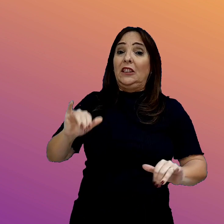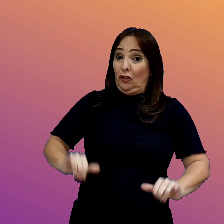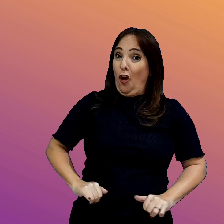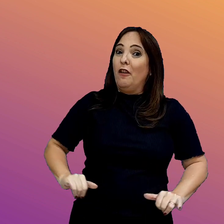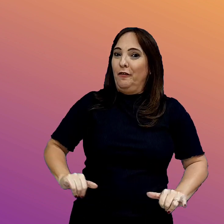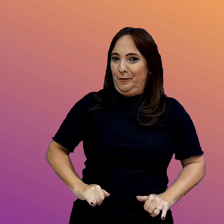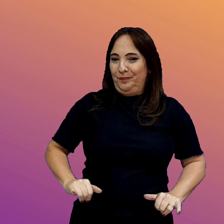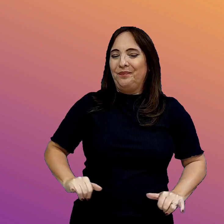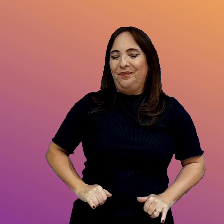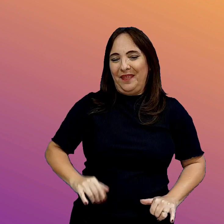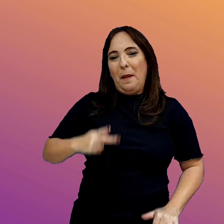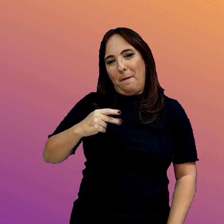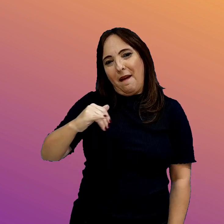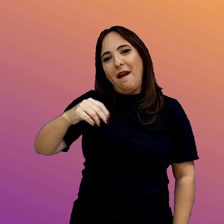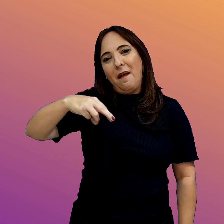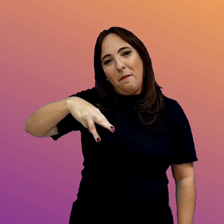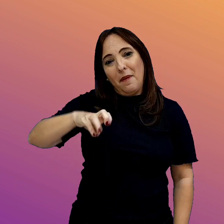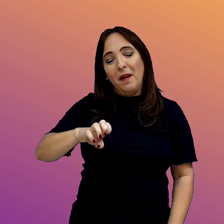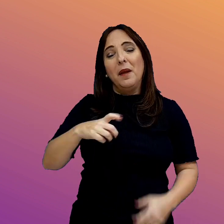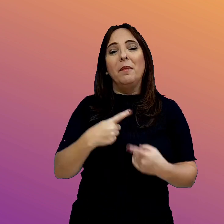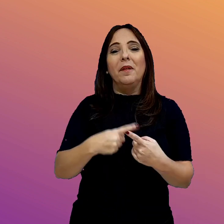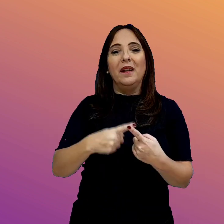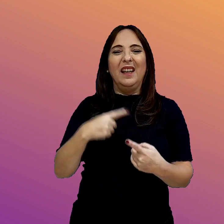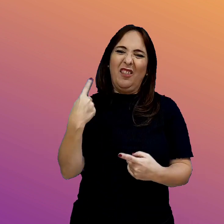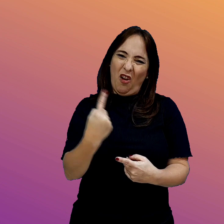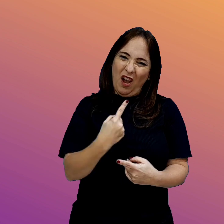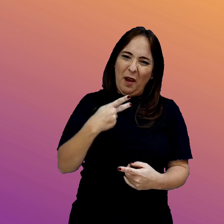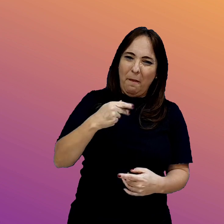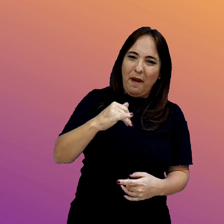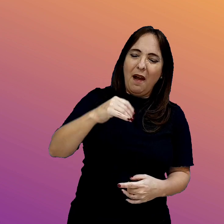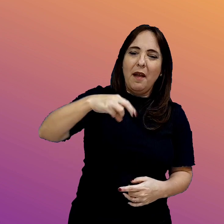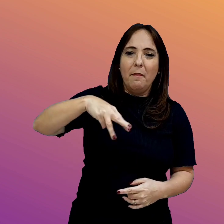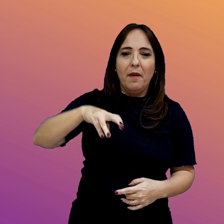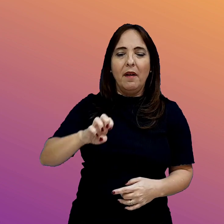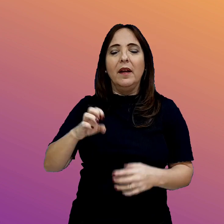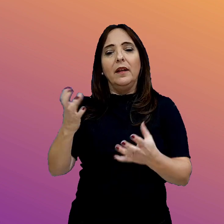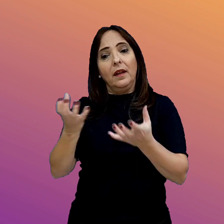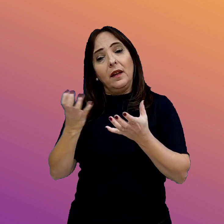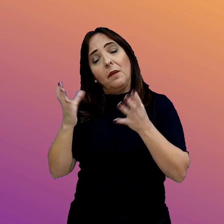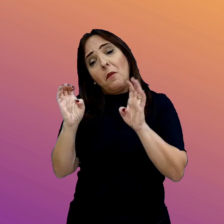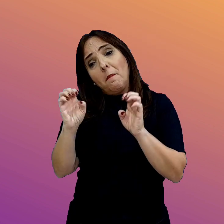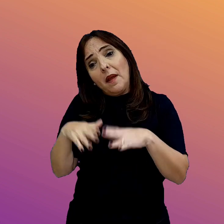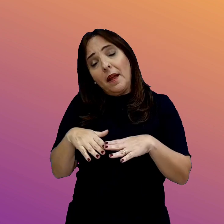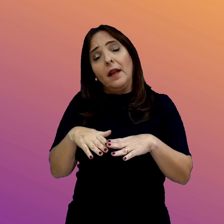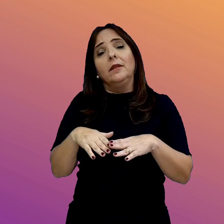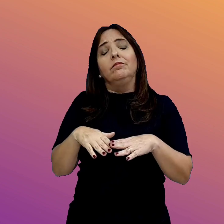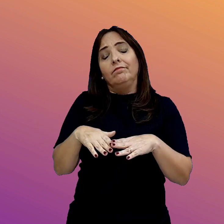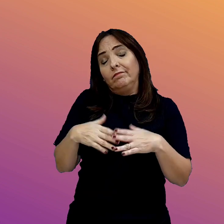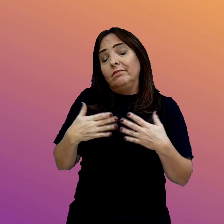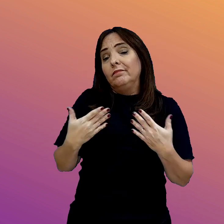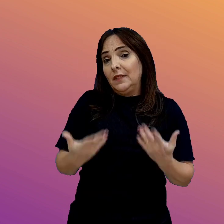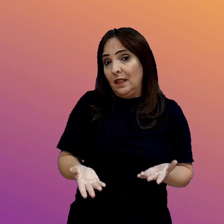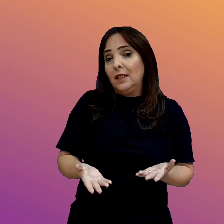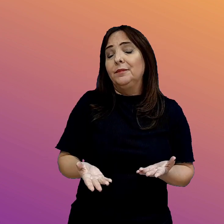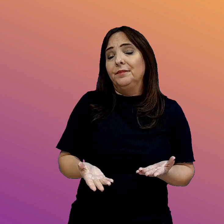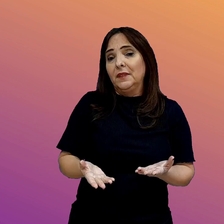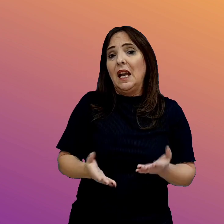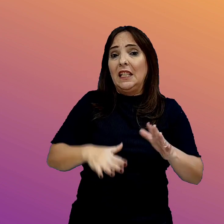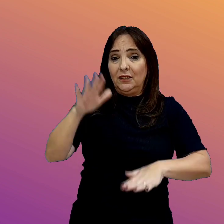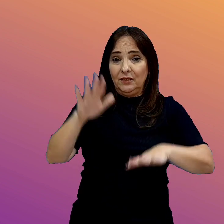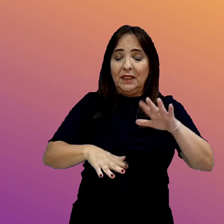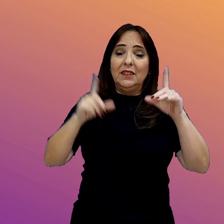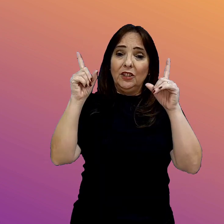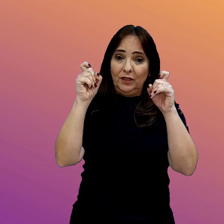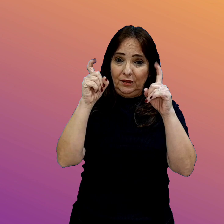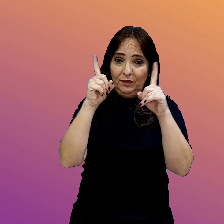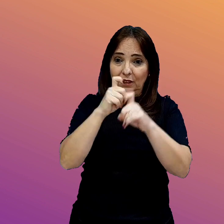é fazer o bem, é sempre o bem, é querer o bem. E, às vezes, o bem dói, né? O bem faz o filho chorar. Até porque